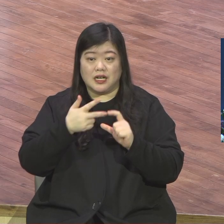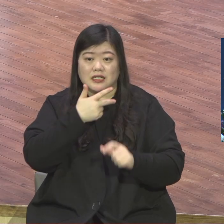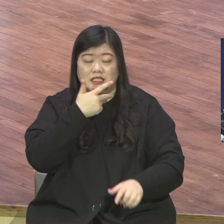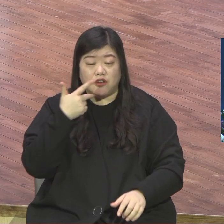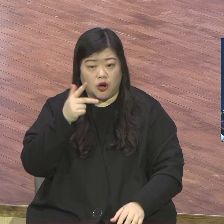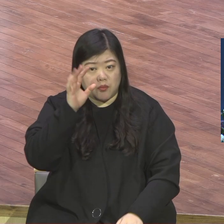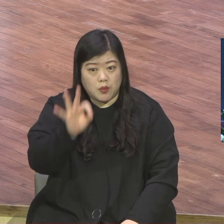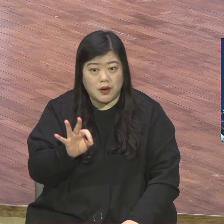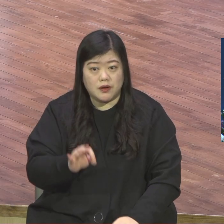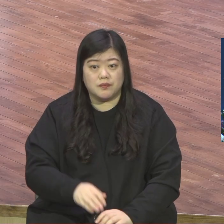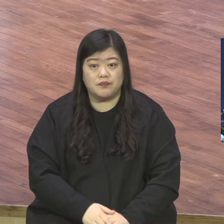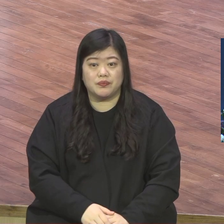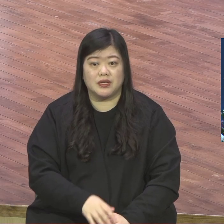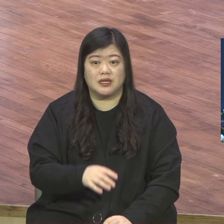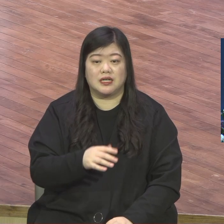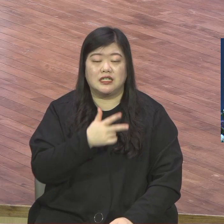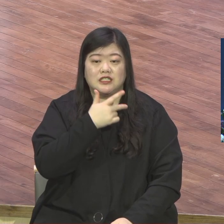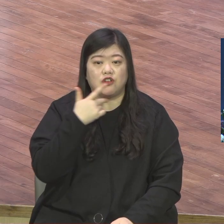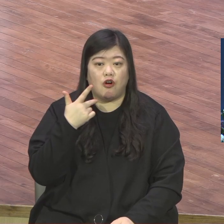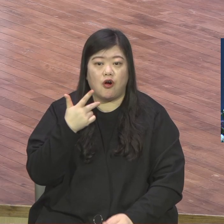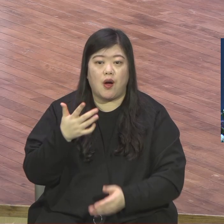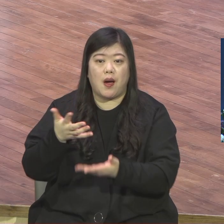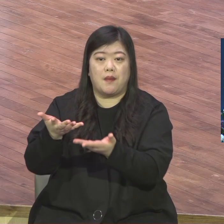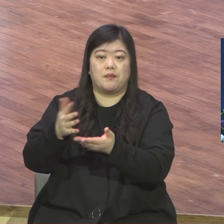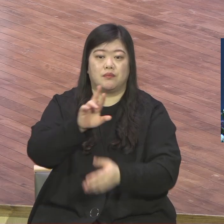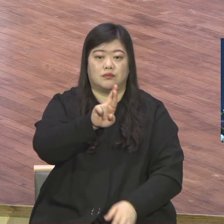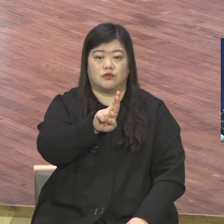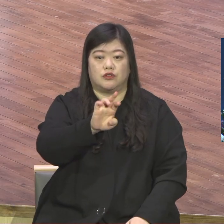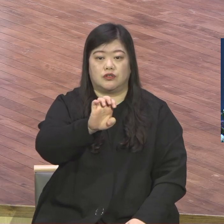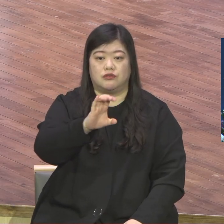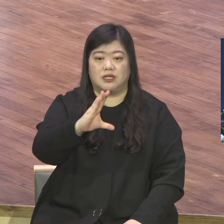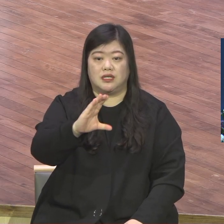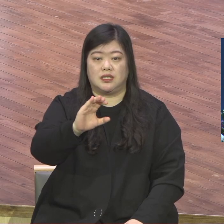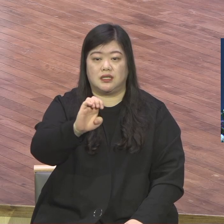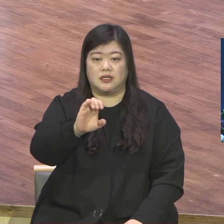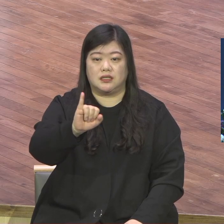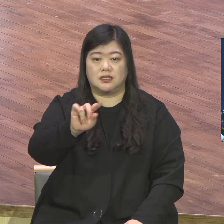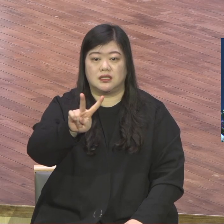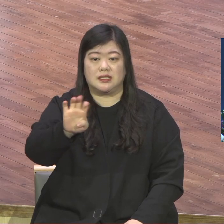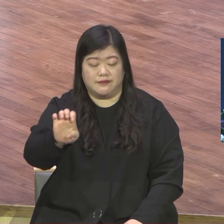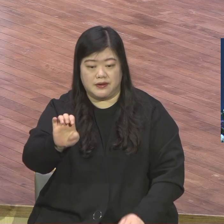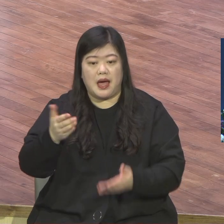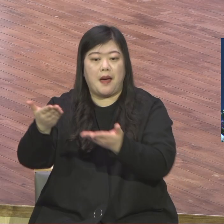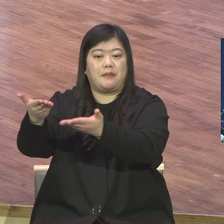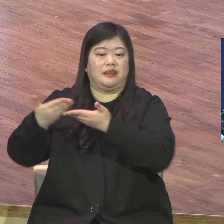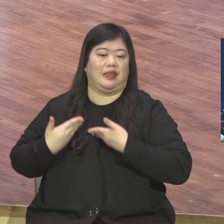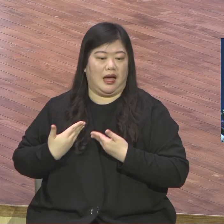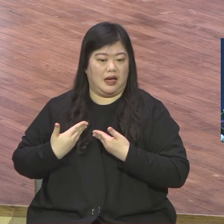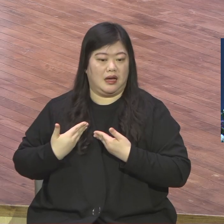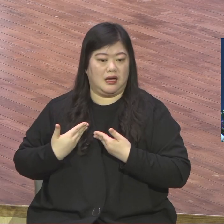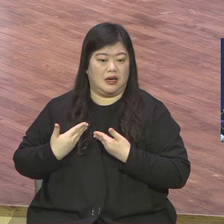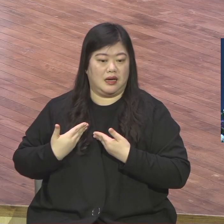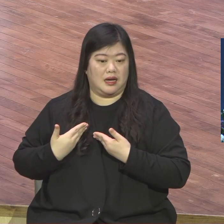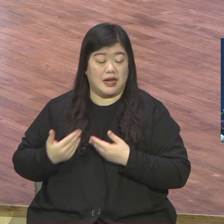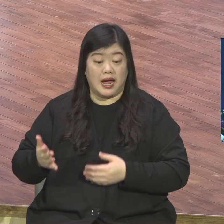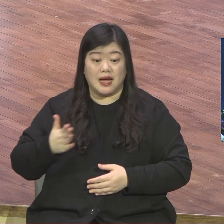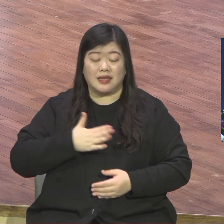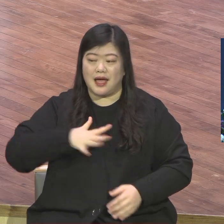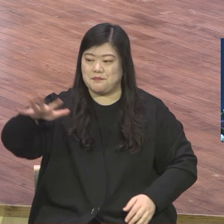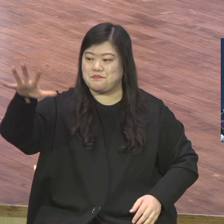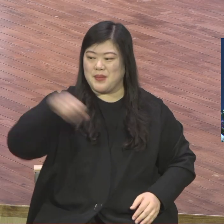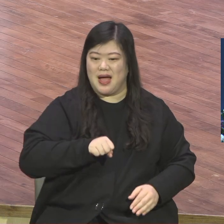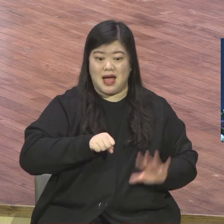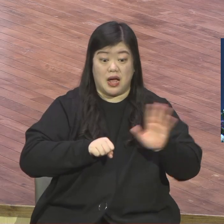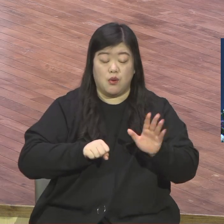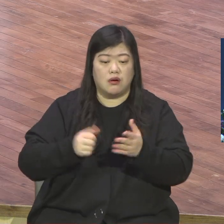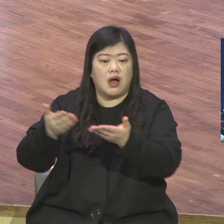영어로 뭡니까? receive, 받았다. 인간이 어떤 행위를 통해서 내가 성취한다, achieve가 아니고 receive,